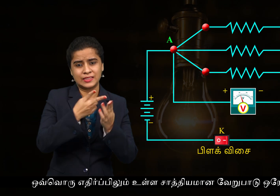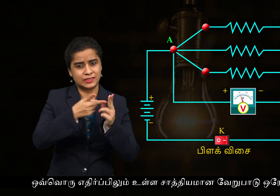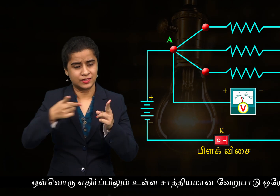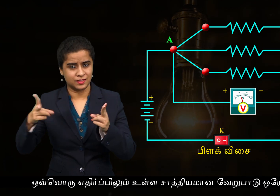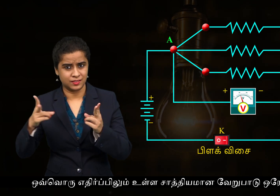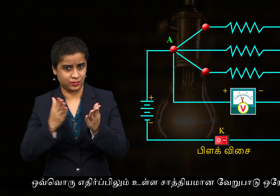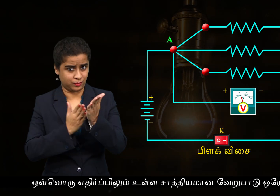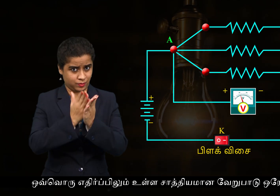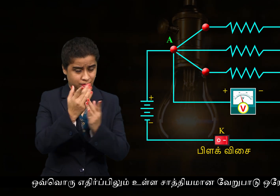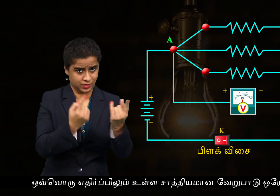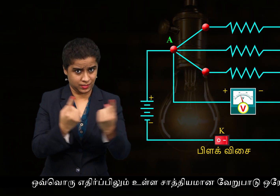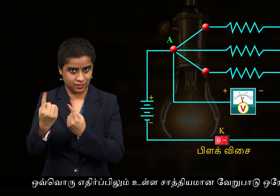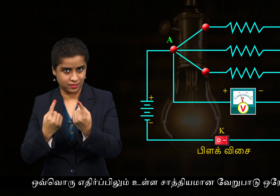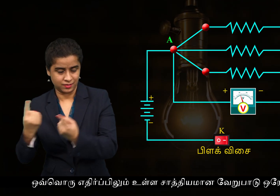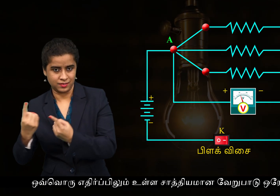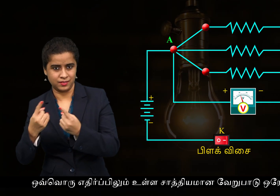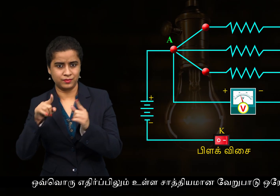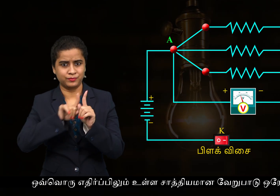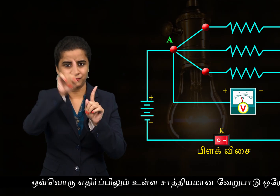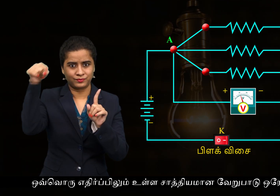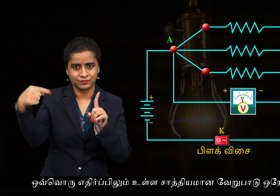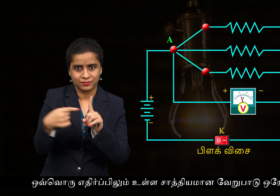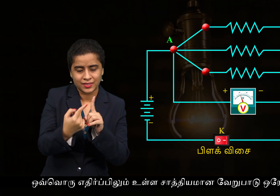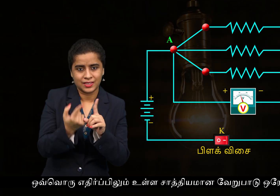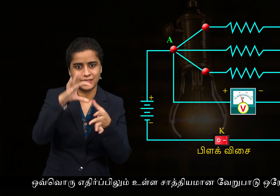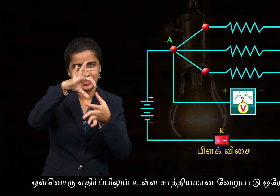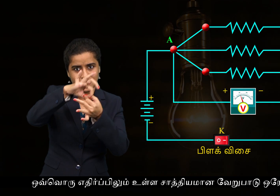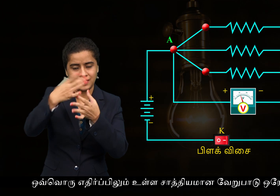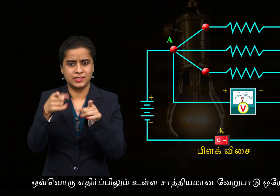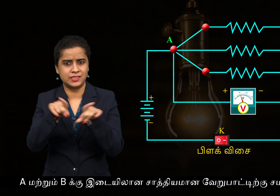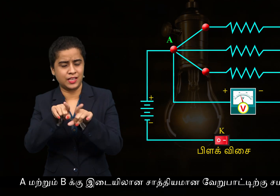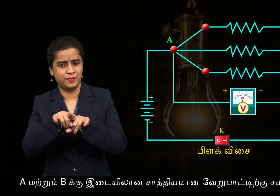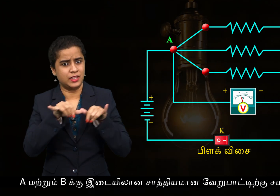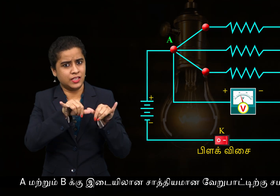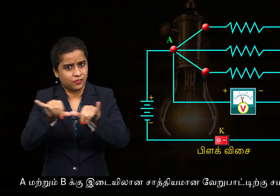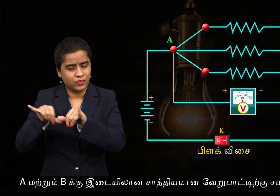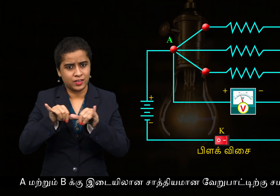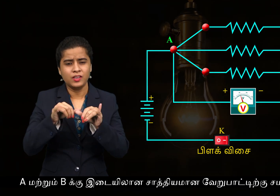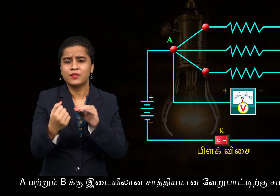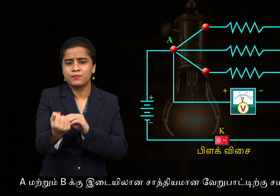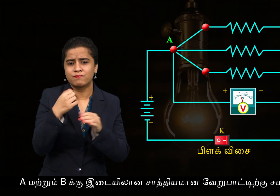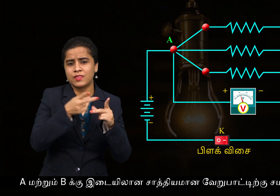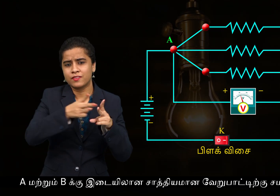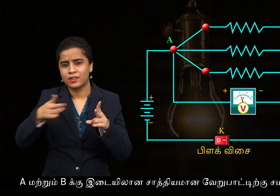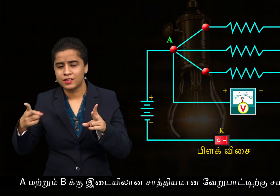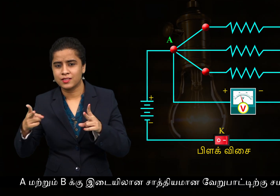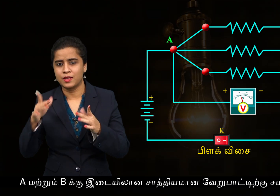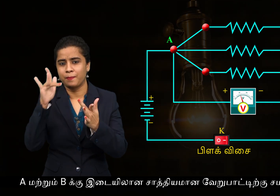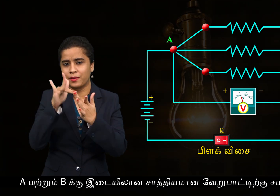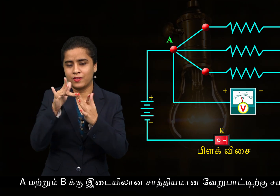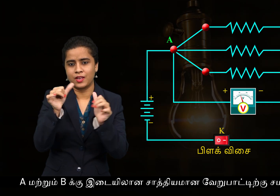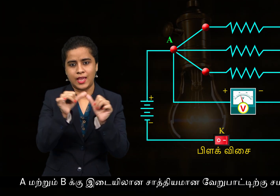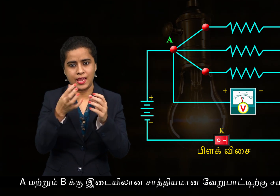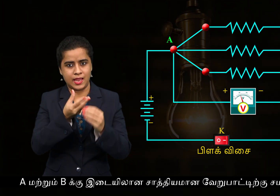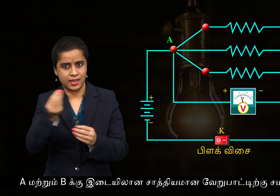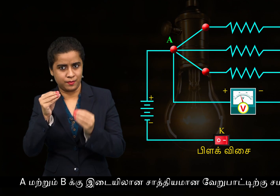ஒவ்வொரு எதிர்ப்பிலும் உள்ள மின்னழுத்த வேறுபாடு ஒரே மாதிரியாகவும் A மற்றும் Bக்கு இடையிலான